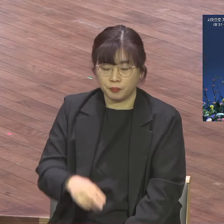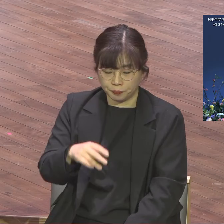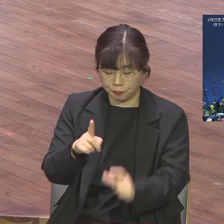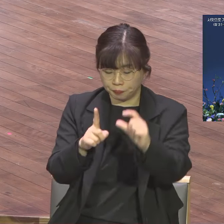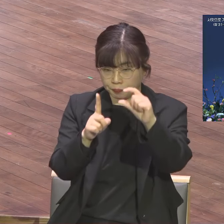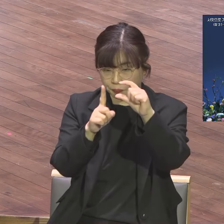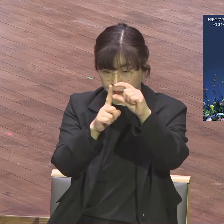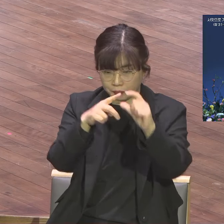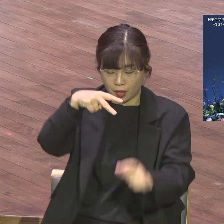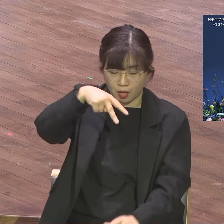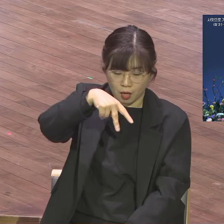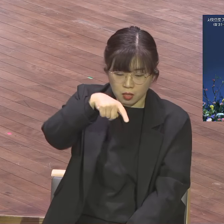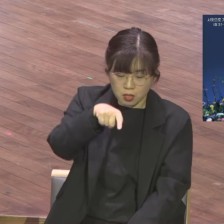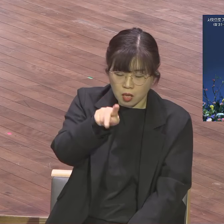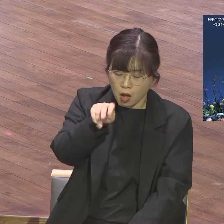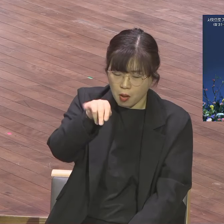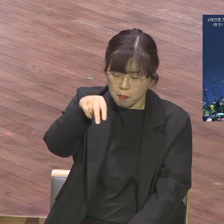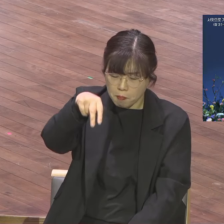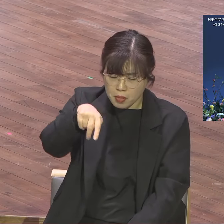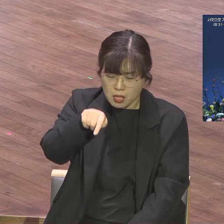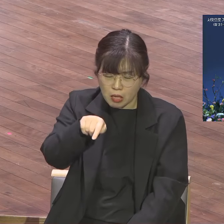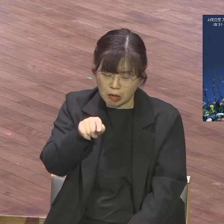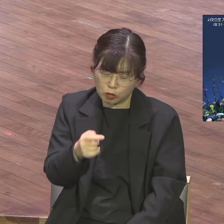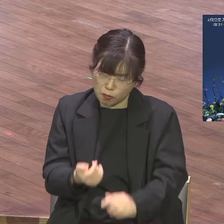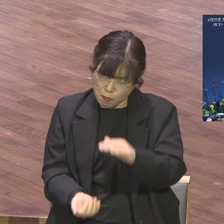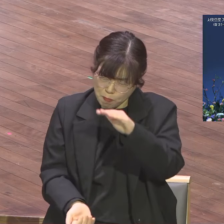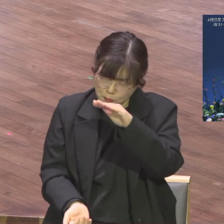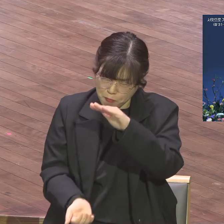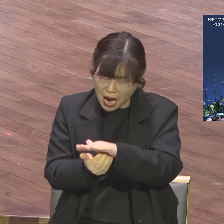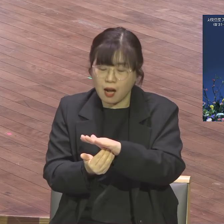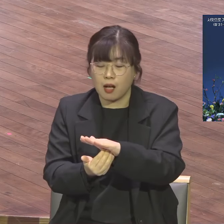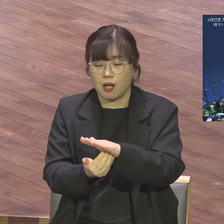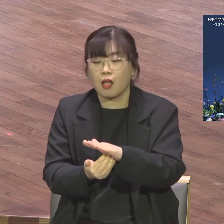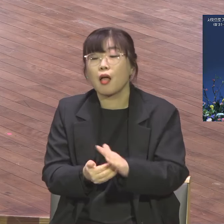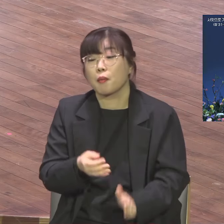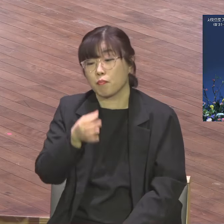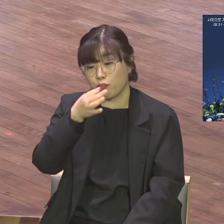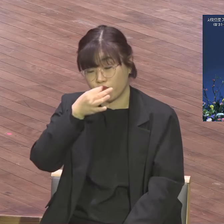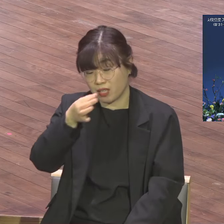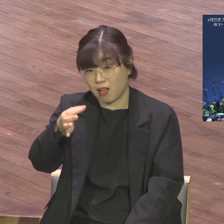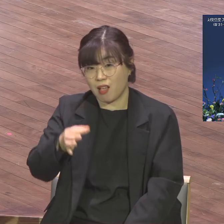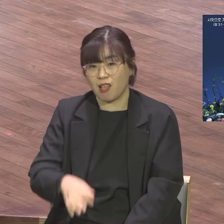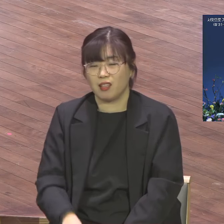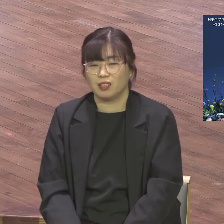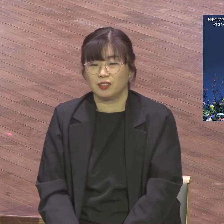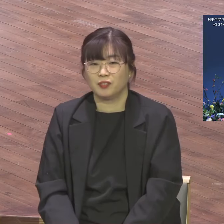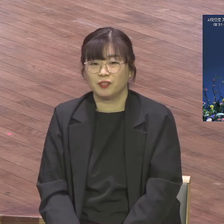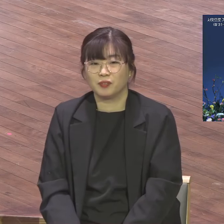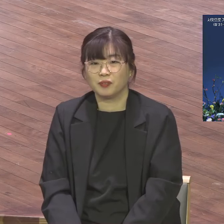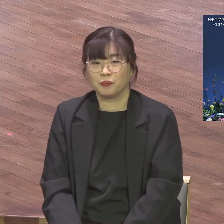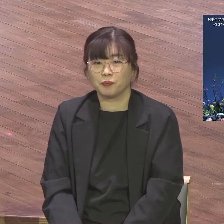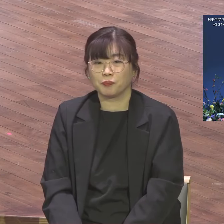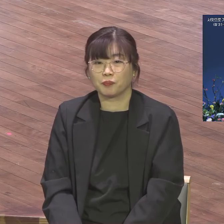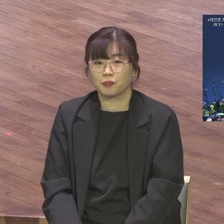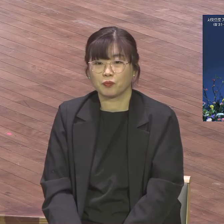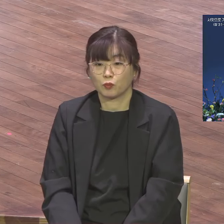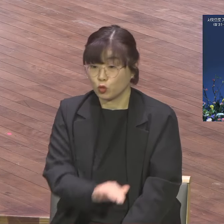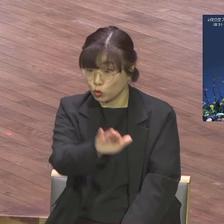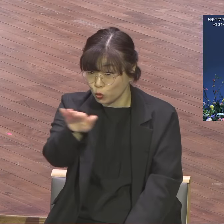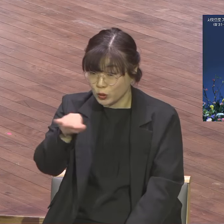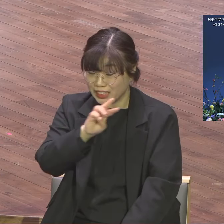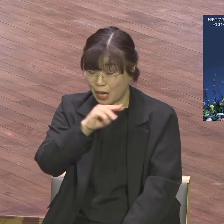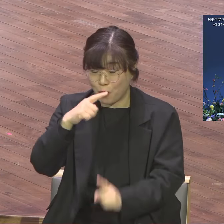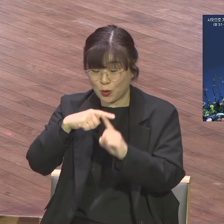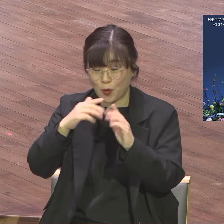서밋이라 부를 때는 상당히 제한적입니다. 그런데 우리 교회는 어떻습니까? 서밋. 뭐 아주